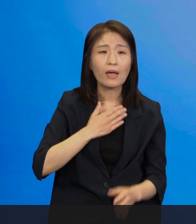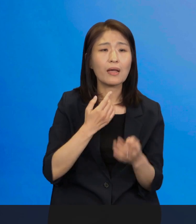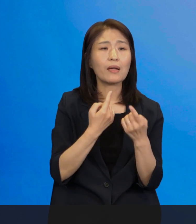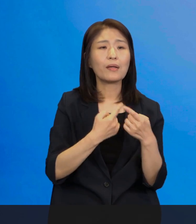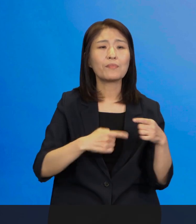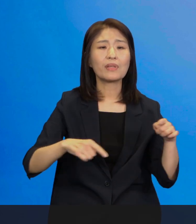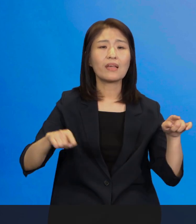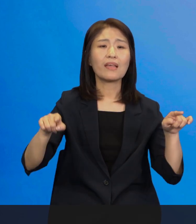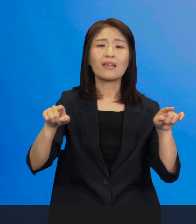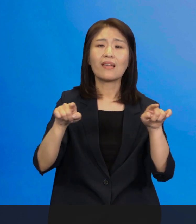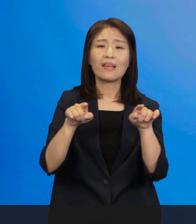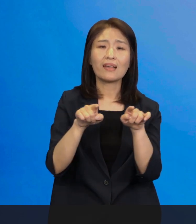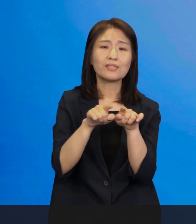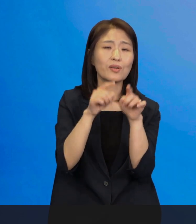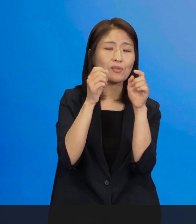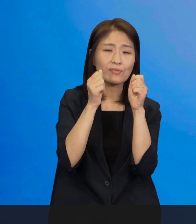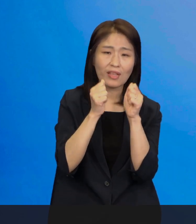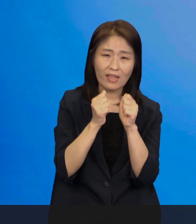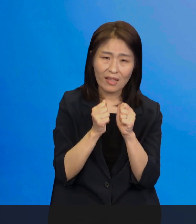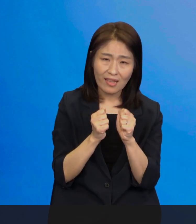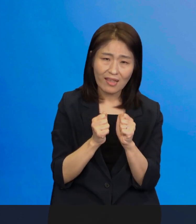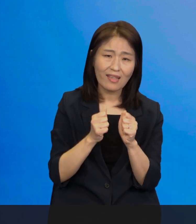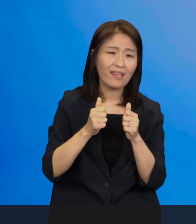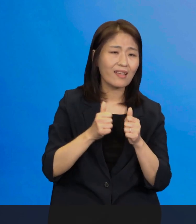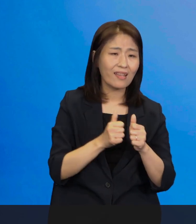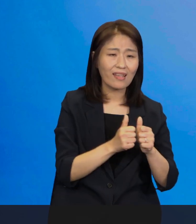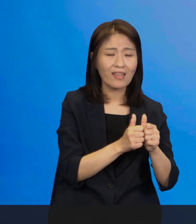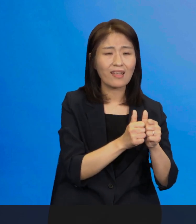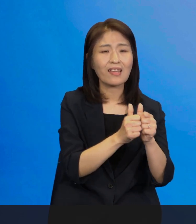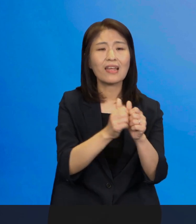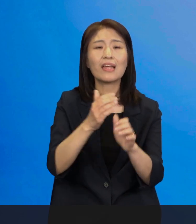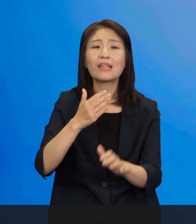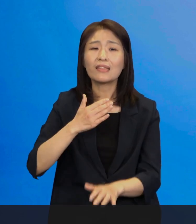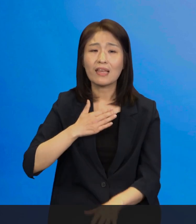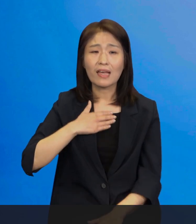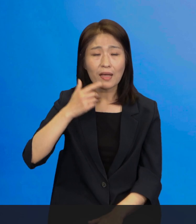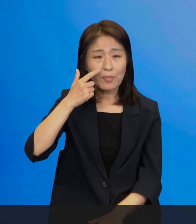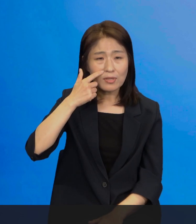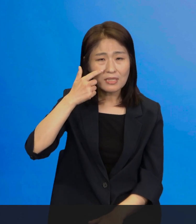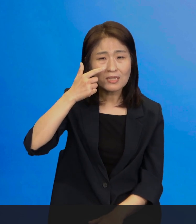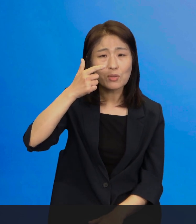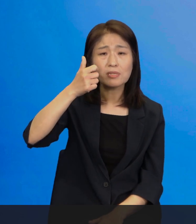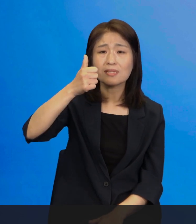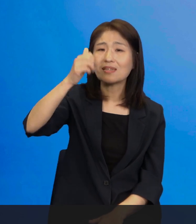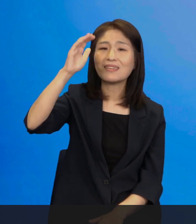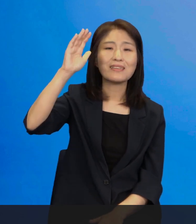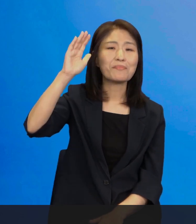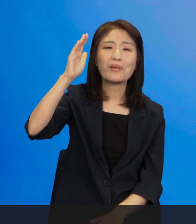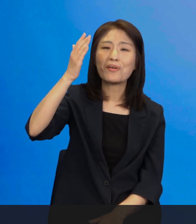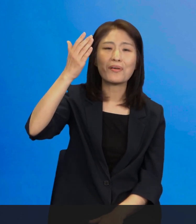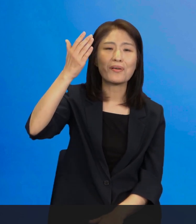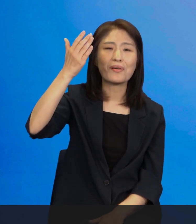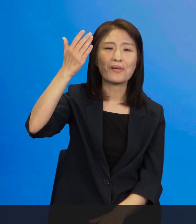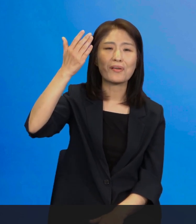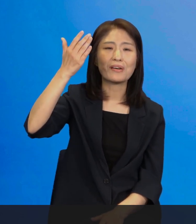나와 함께 하셨네. 내 아버지